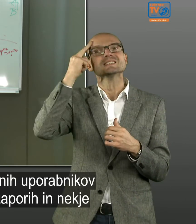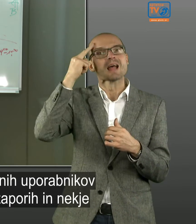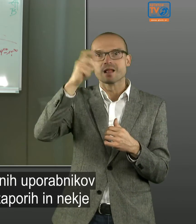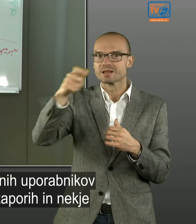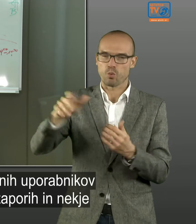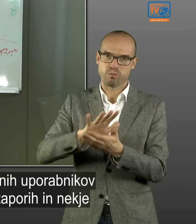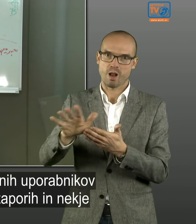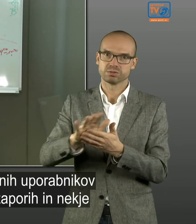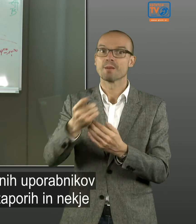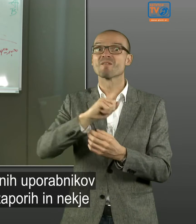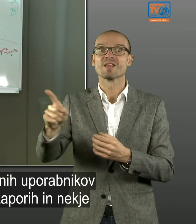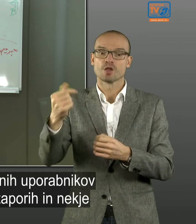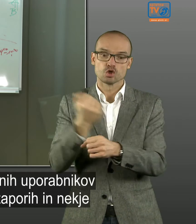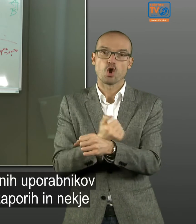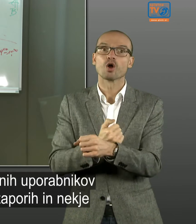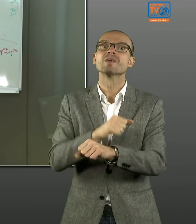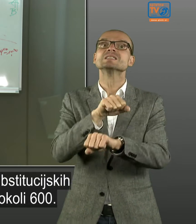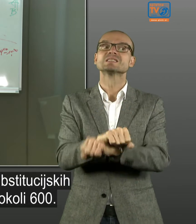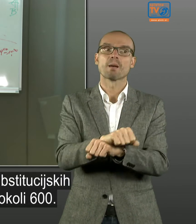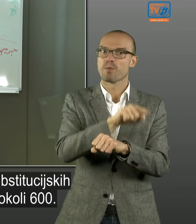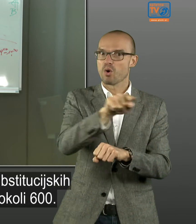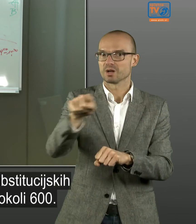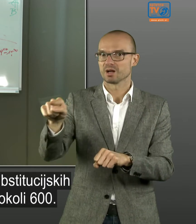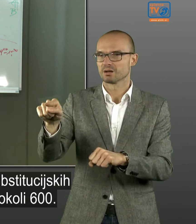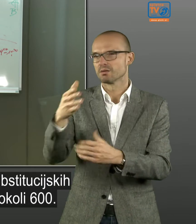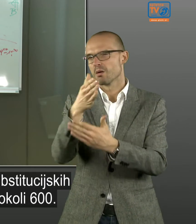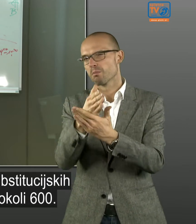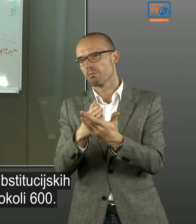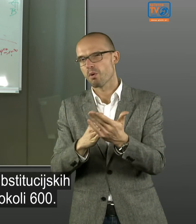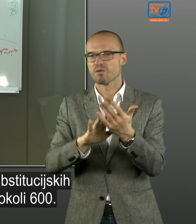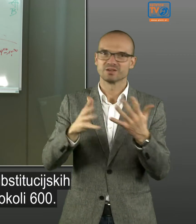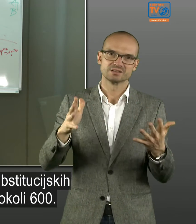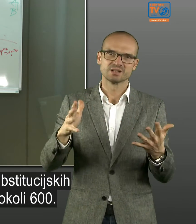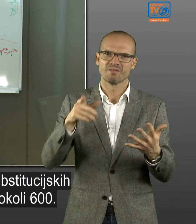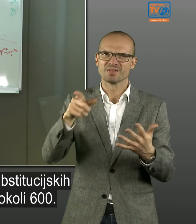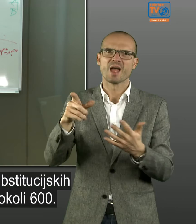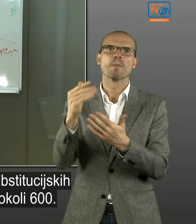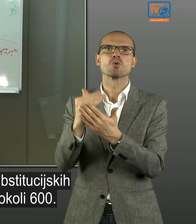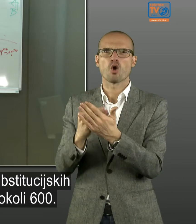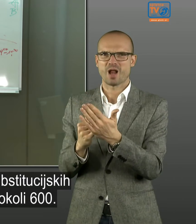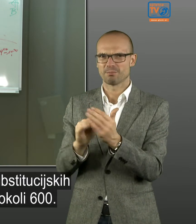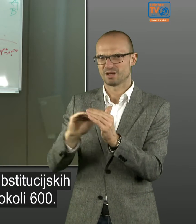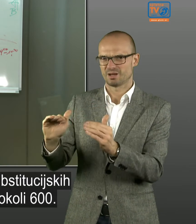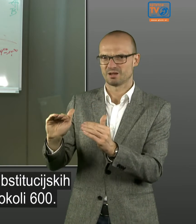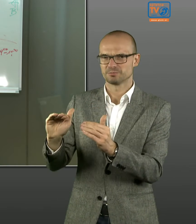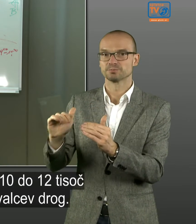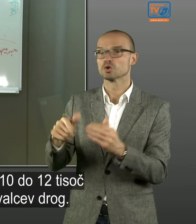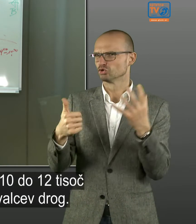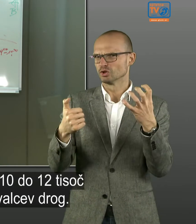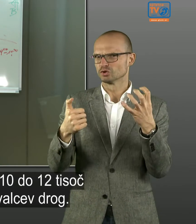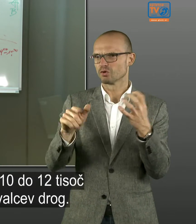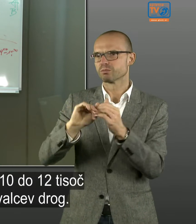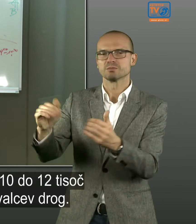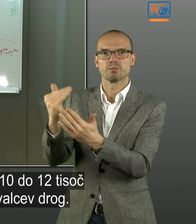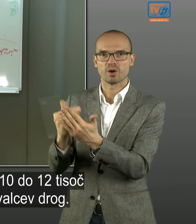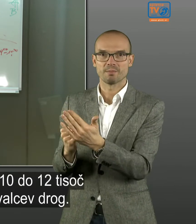uporabnikov prepovedanih drog v zaporih in nekje polovica njih je v substitucijskih programih, torej okoli 600. Naša ocena je